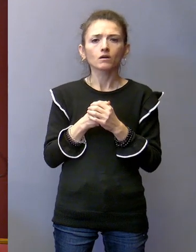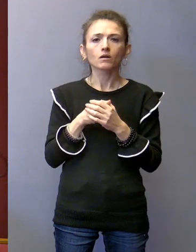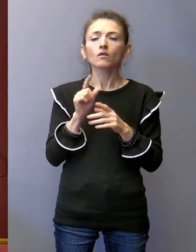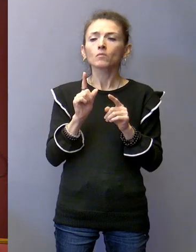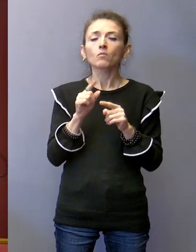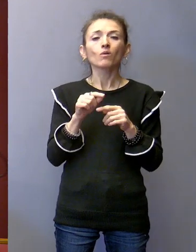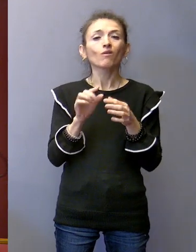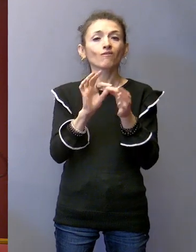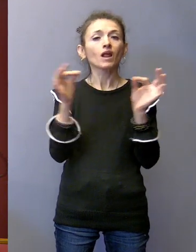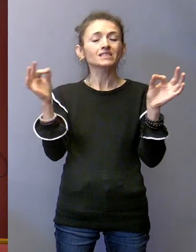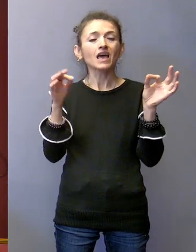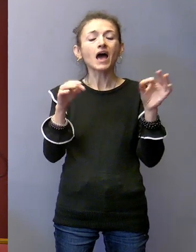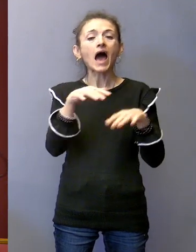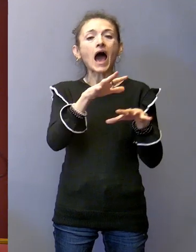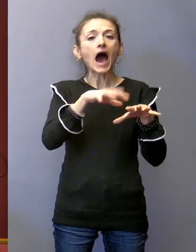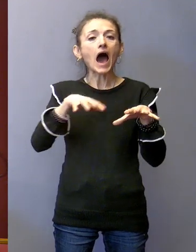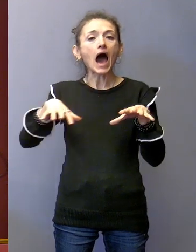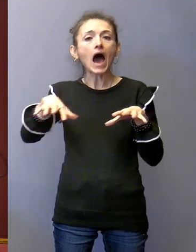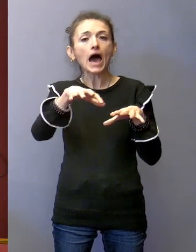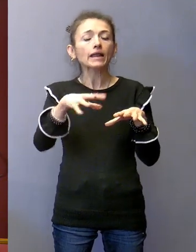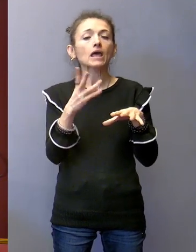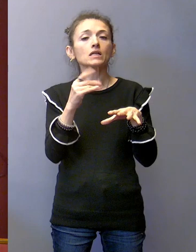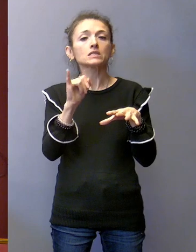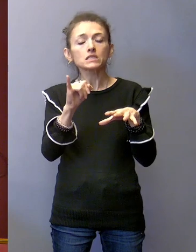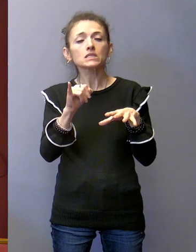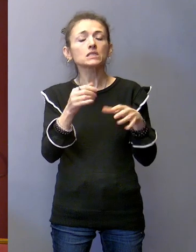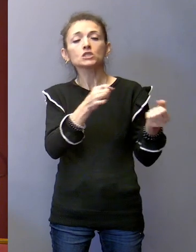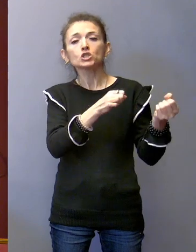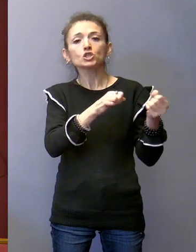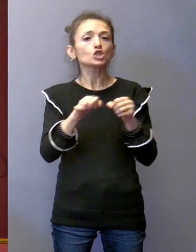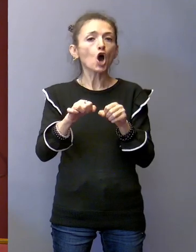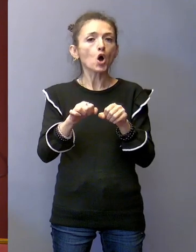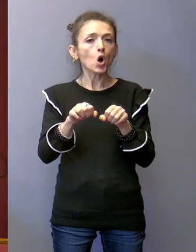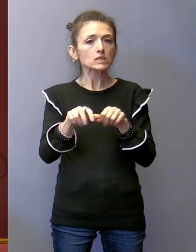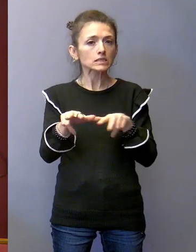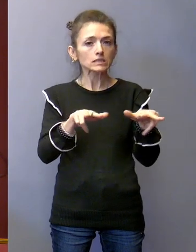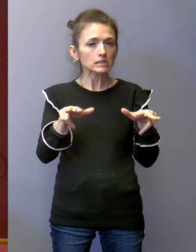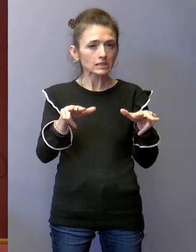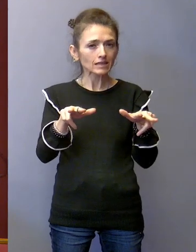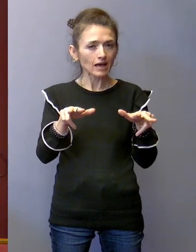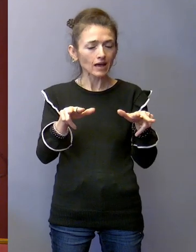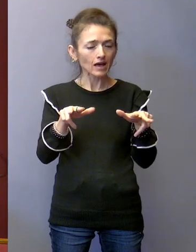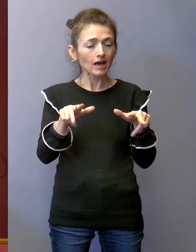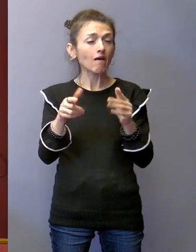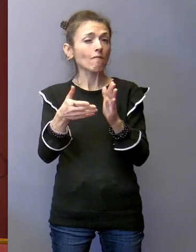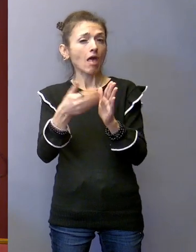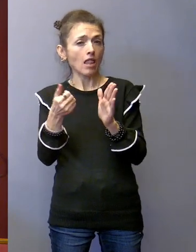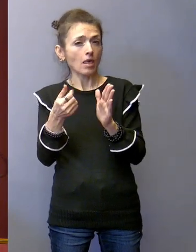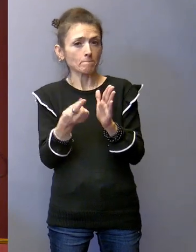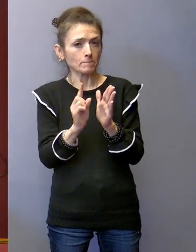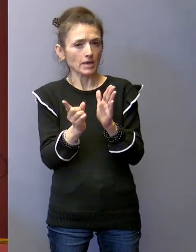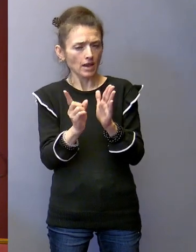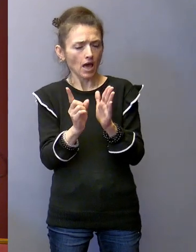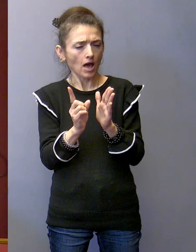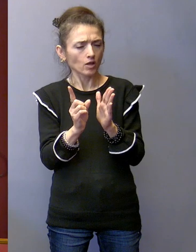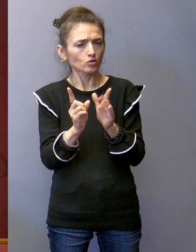dopo aree di sosta anziché che venga eliminato quindi non è che venga eliminato